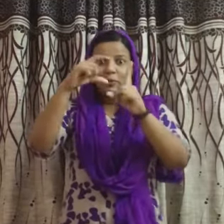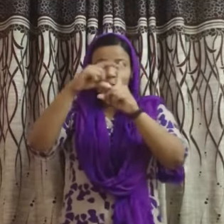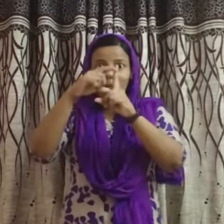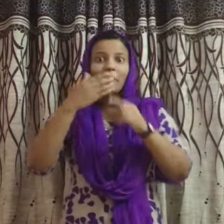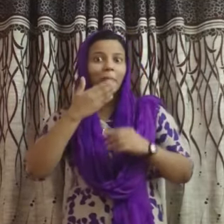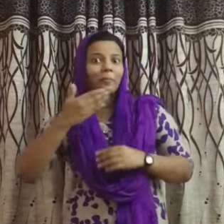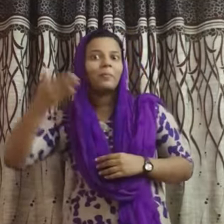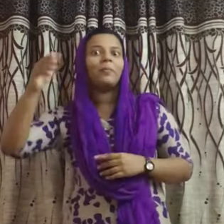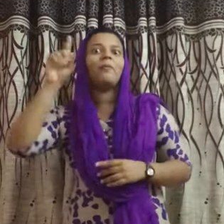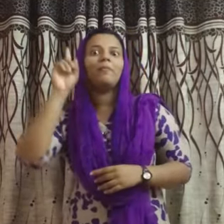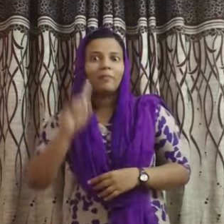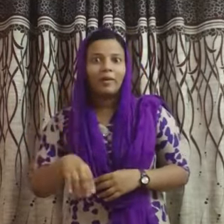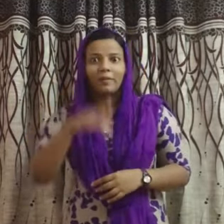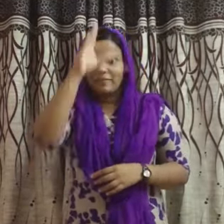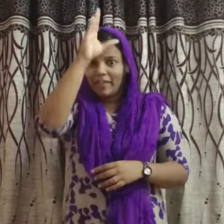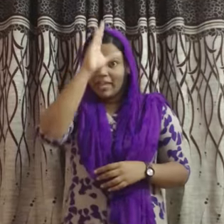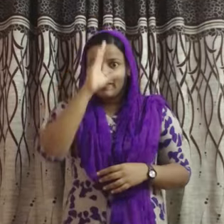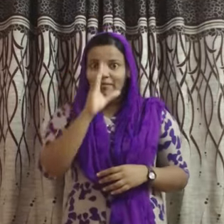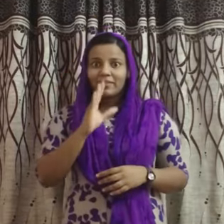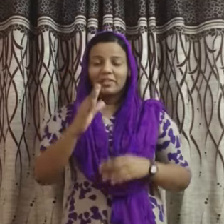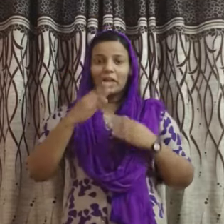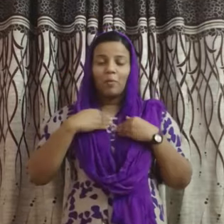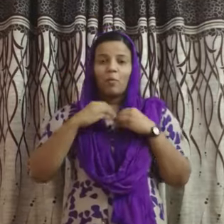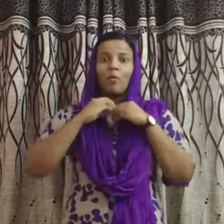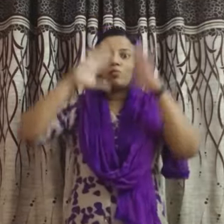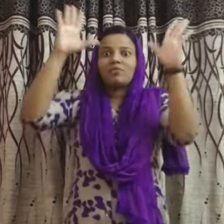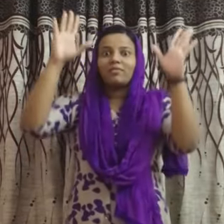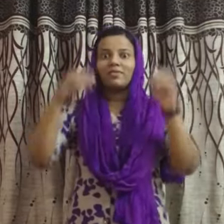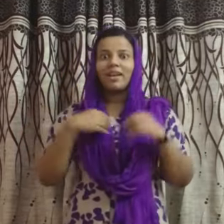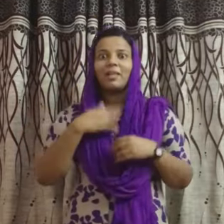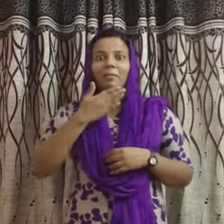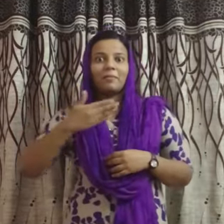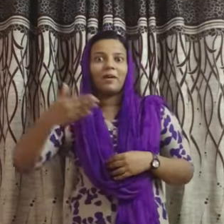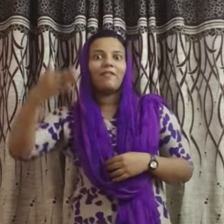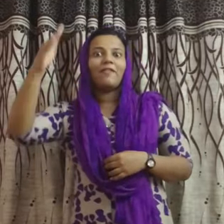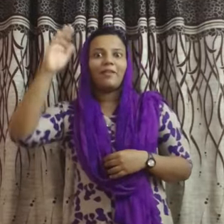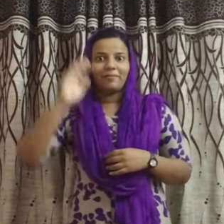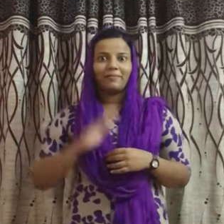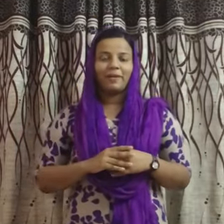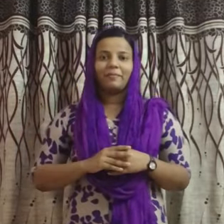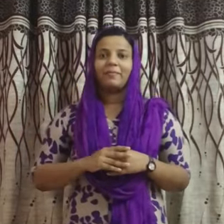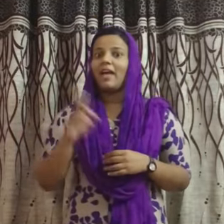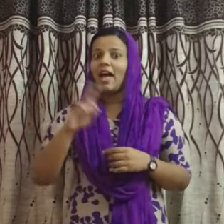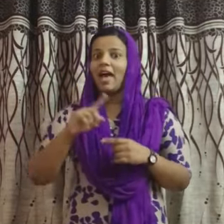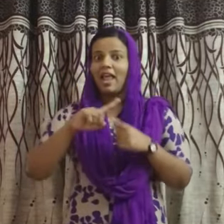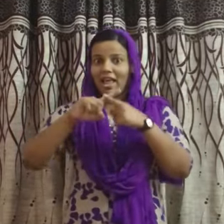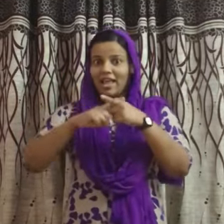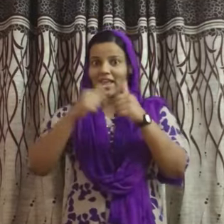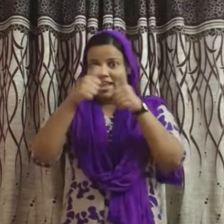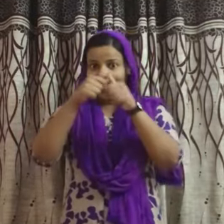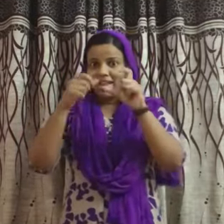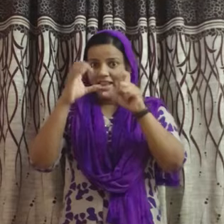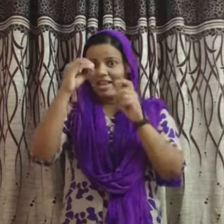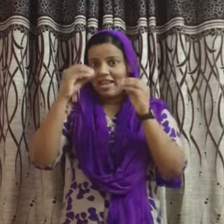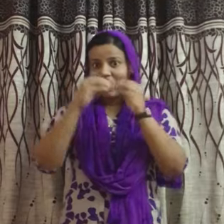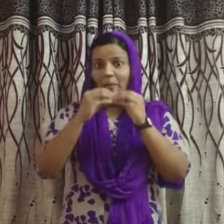ഗോഡ് ലൗഡ് അൺ ടു ഗോഡ്. അപ്പം ദൈവത്തിന് ഘോഷിക്കുവാനാണ് പറയുന്നത്. അമേൻ. ഘോഷിപ്പീൻ, യാക്കോബിൻ്റെ ദൈവത്തിന് ആർപ്പിടുവീൻ.